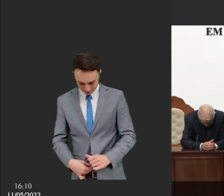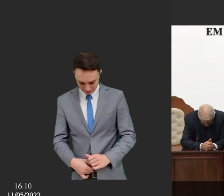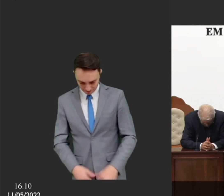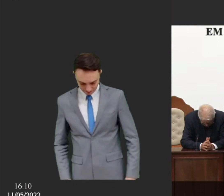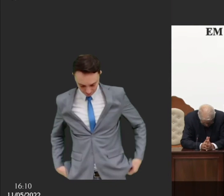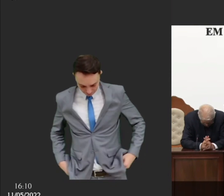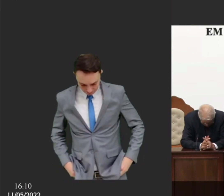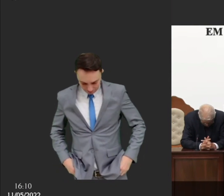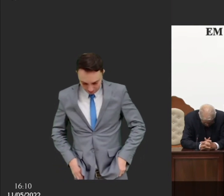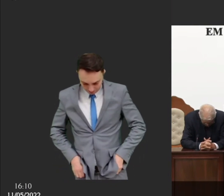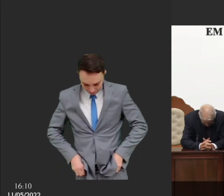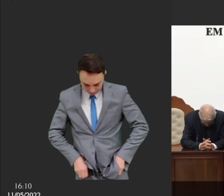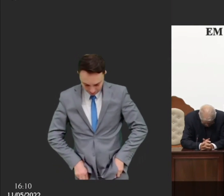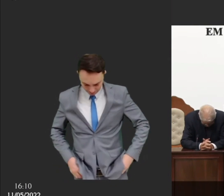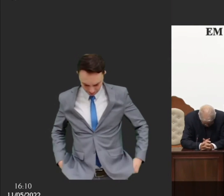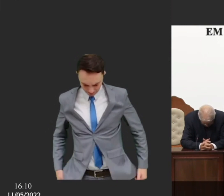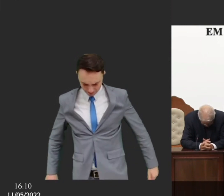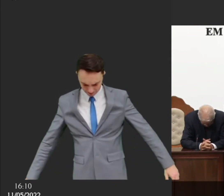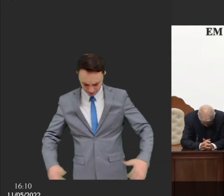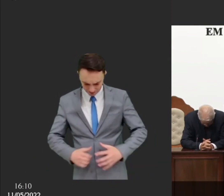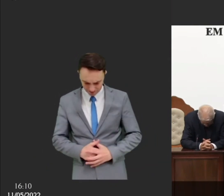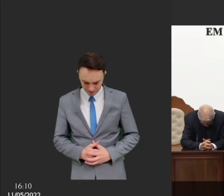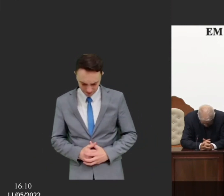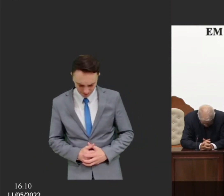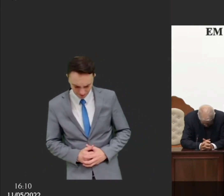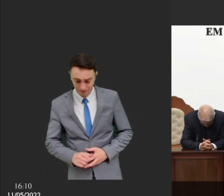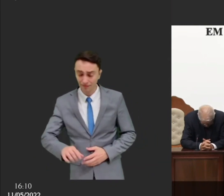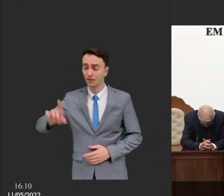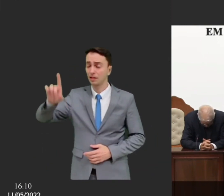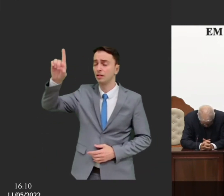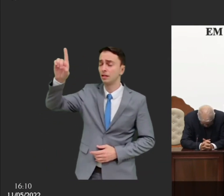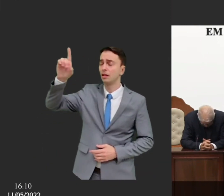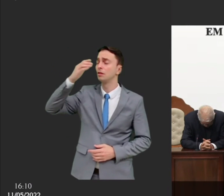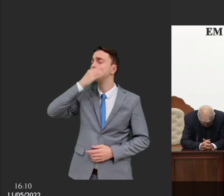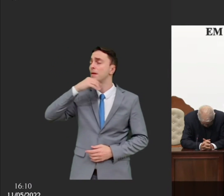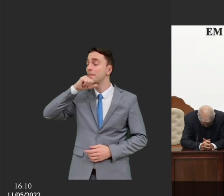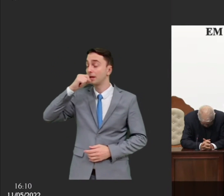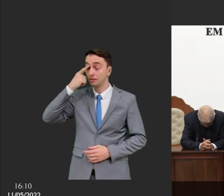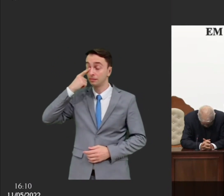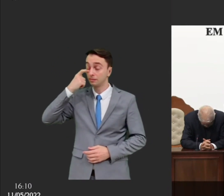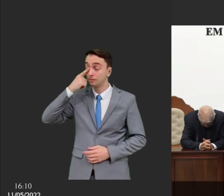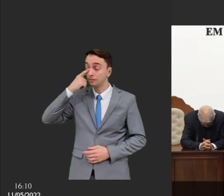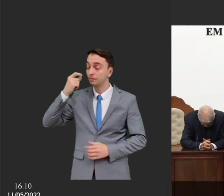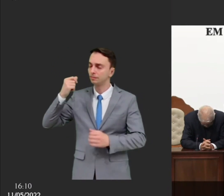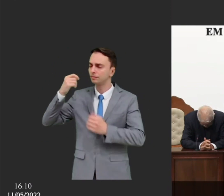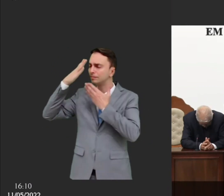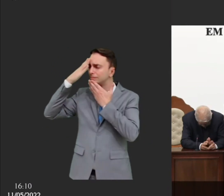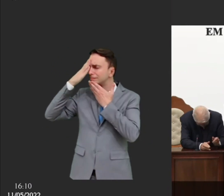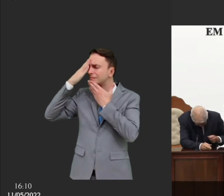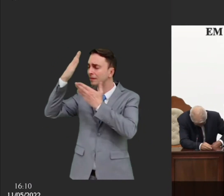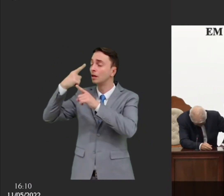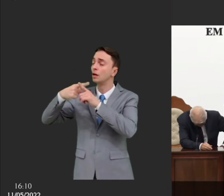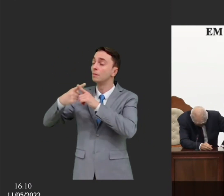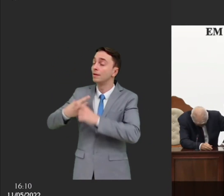Senhor, nosso eterno Pai, graças te damos, Senhor, pela vida eterna, que